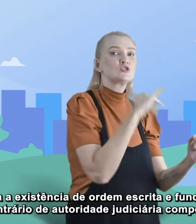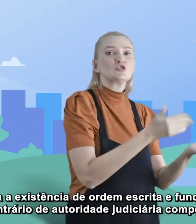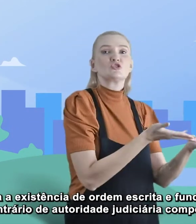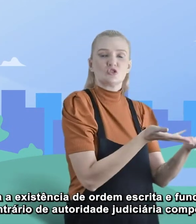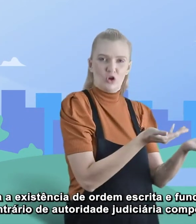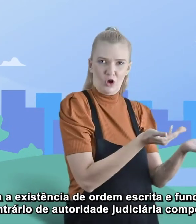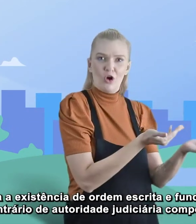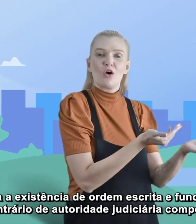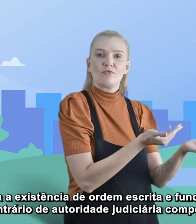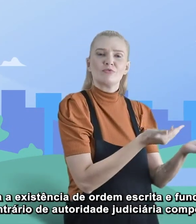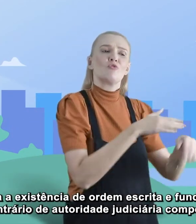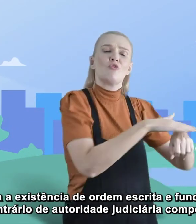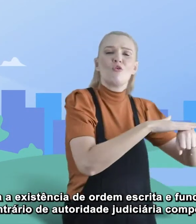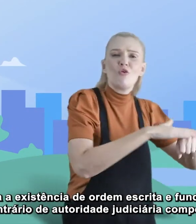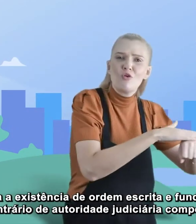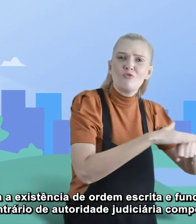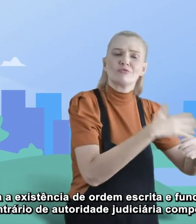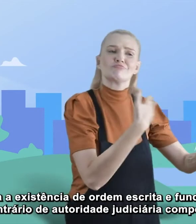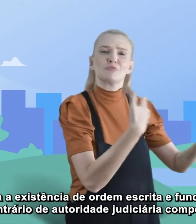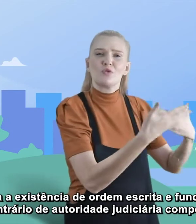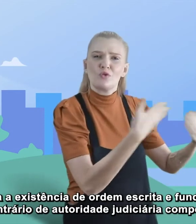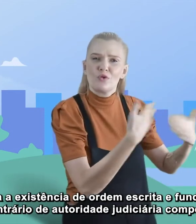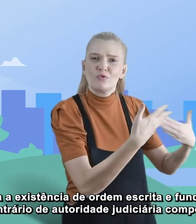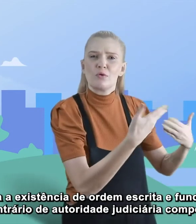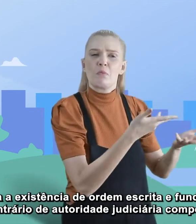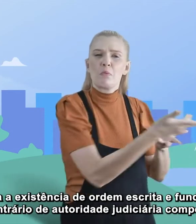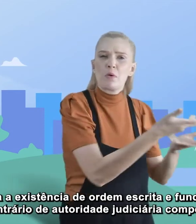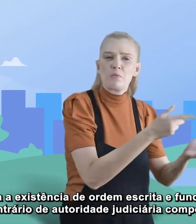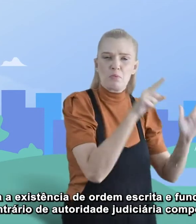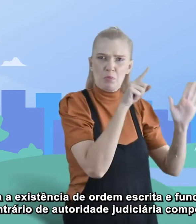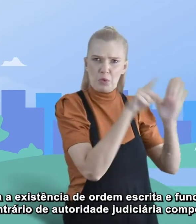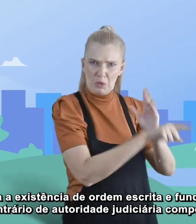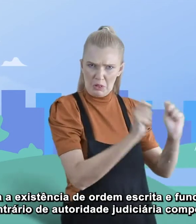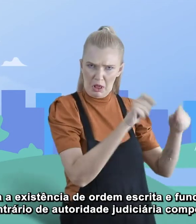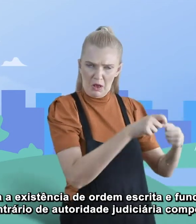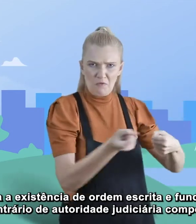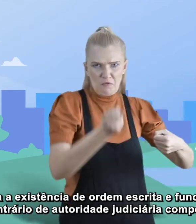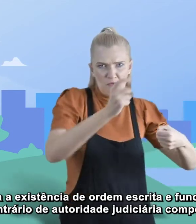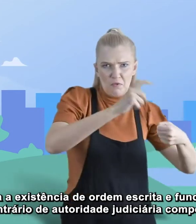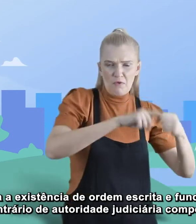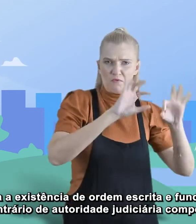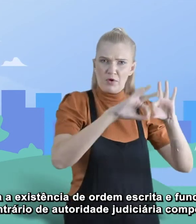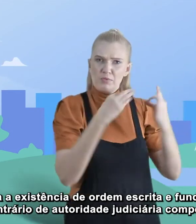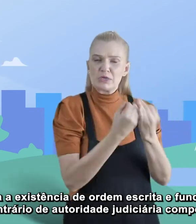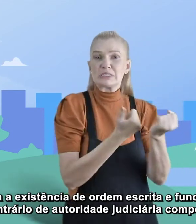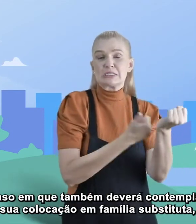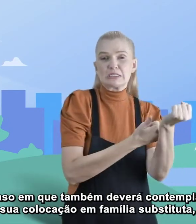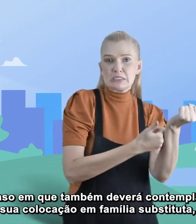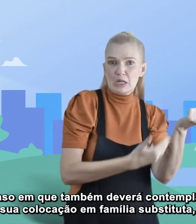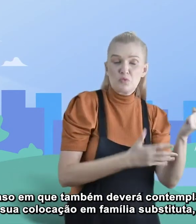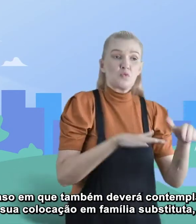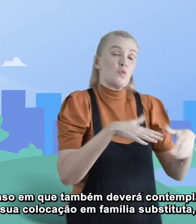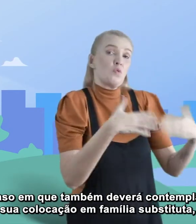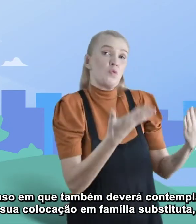ordem escrita e fundamentada em contrário de autoridade judiciária competente, caso em que também